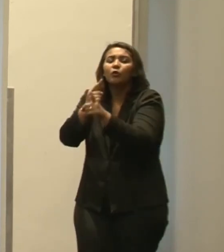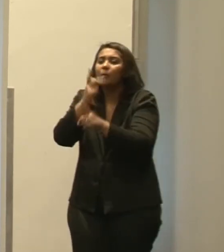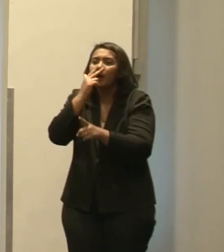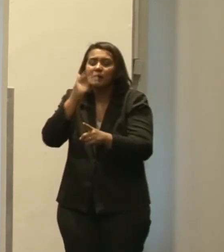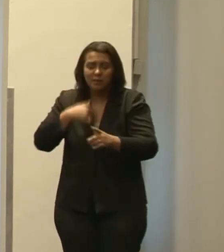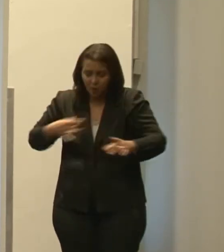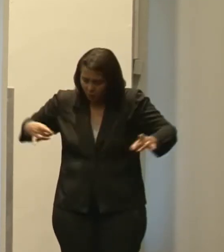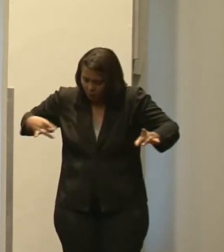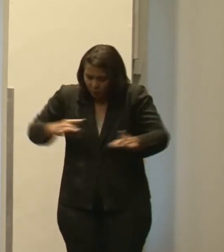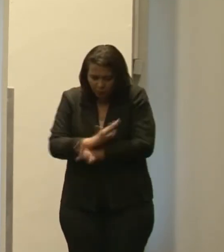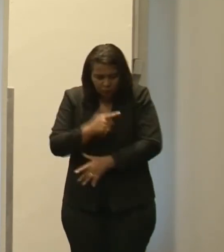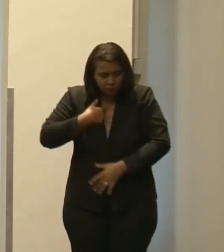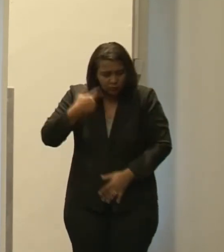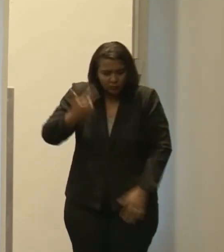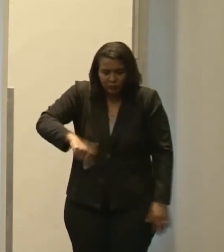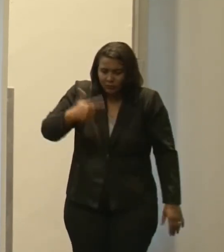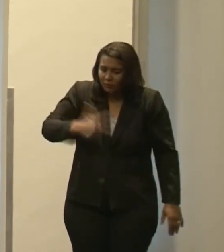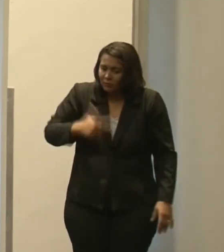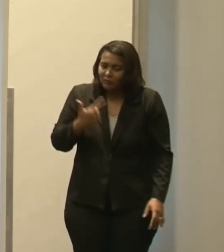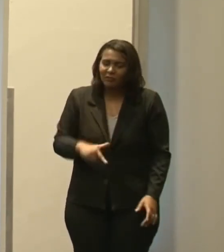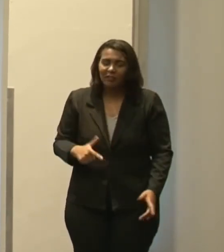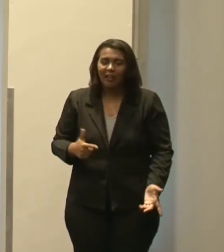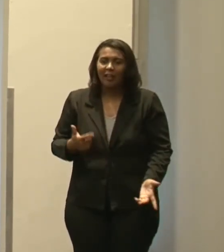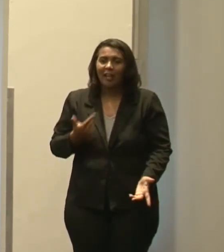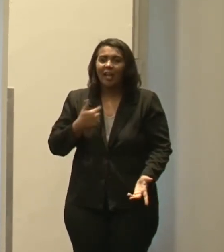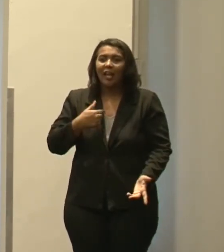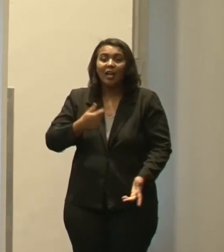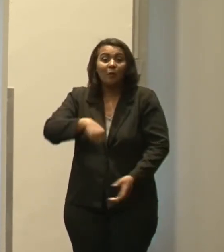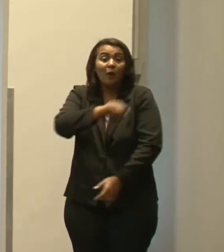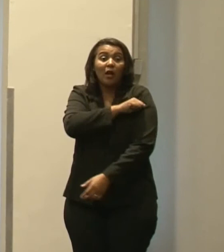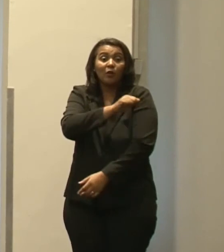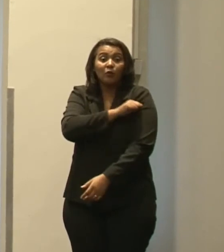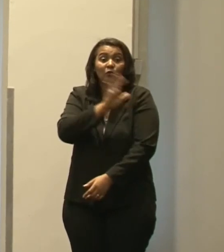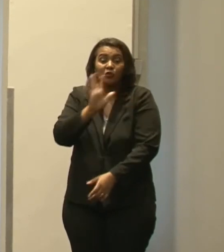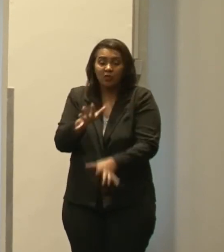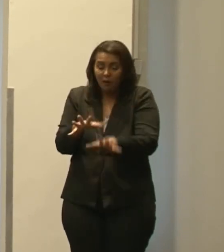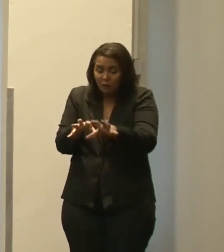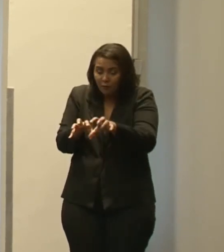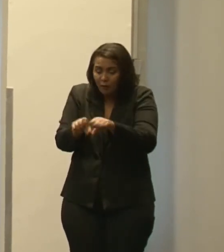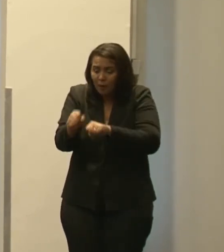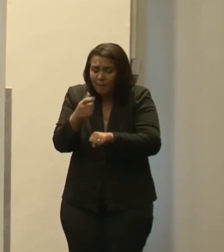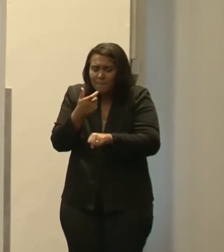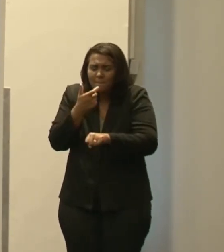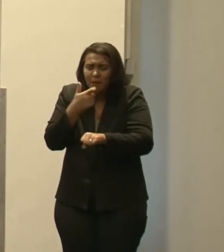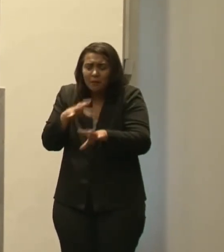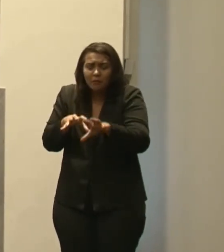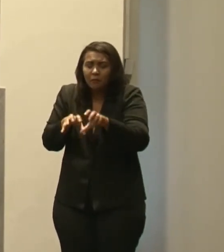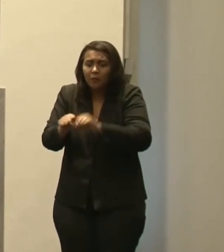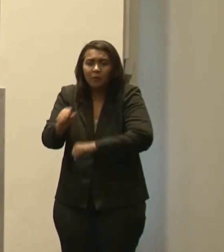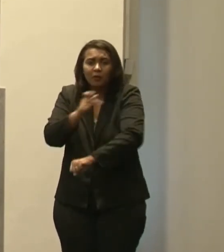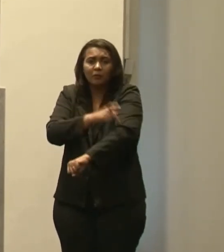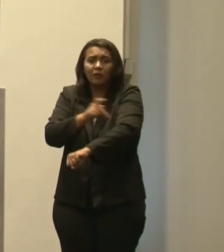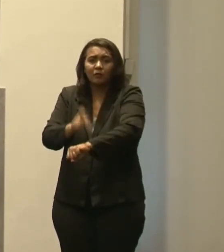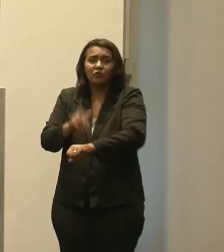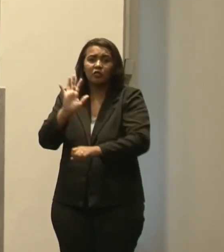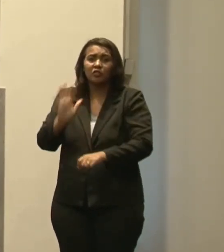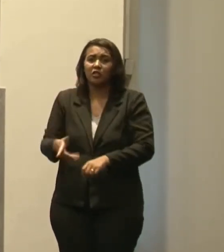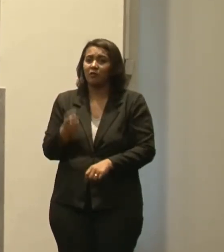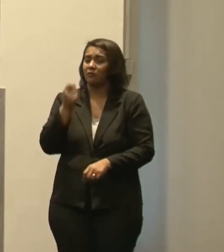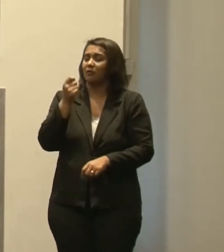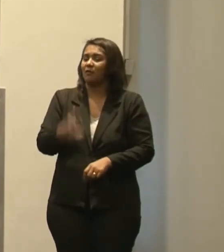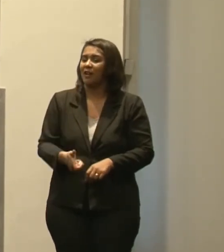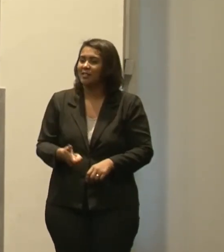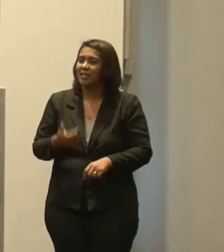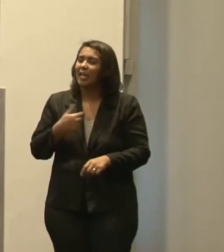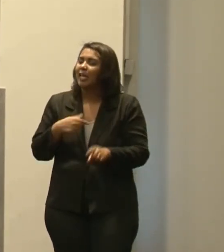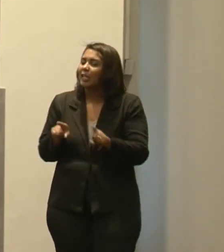aquela situação, né? E ele é um aluno que está encerrando o curso de pedagogia lá da universidade. Bom, além disso,